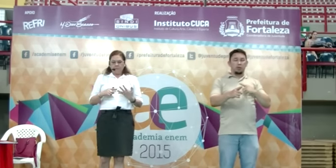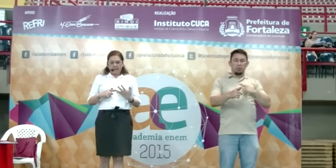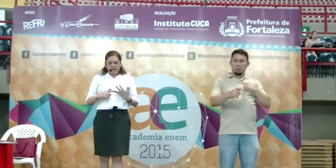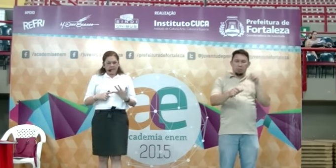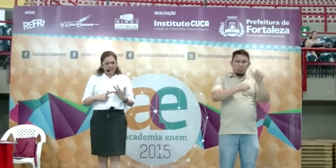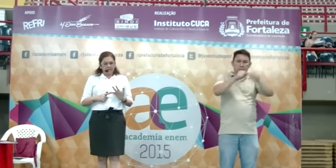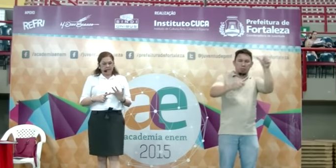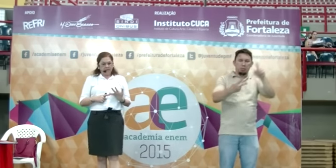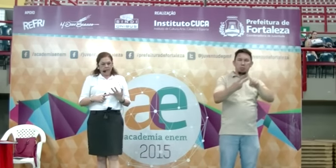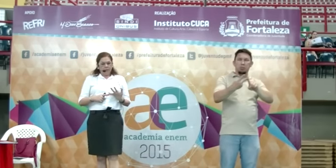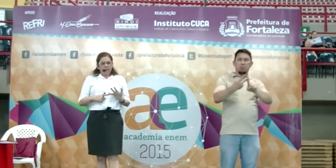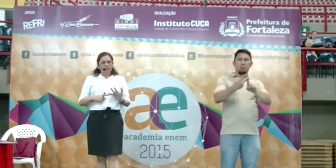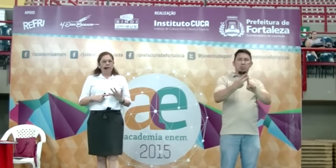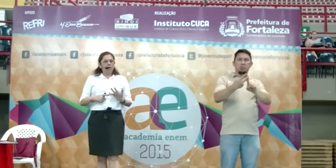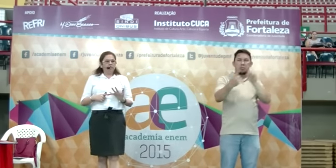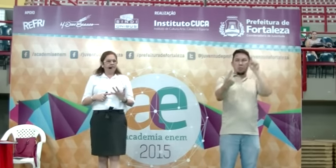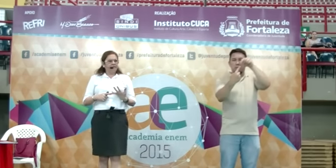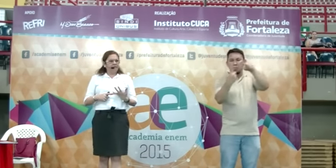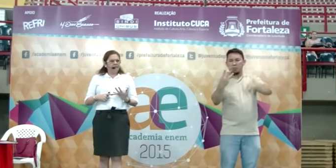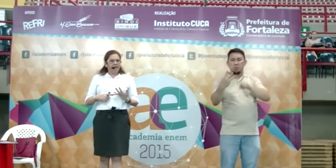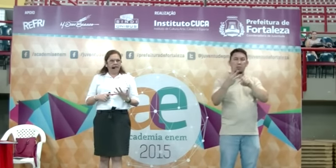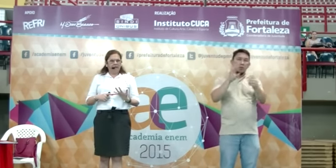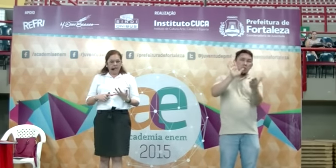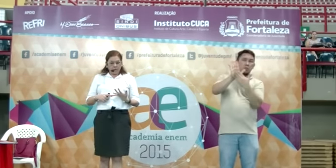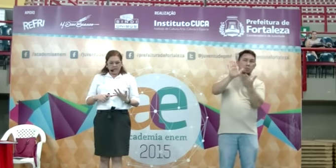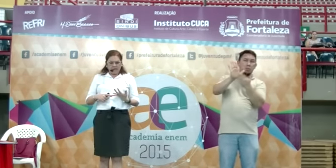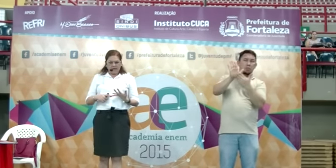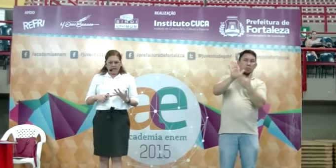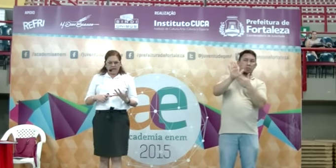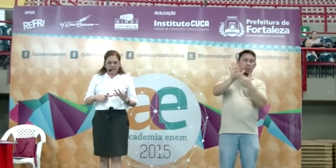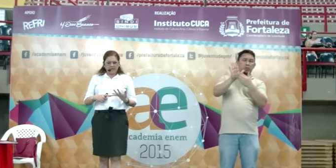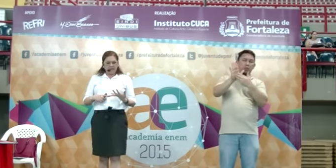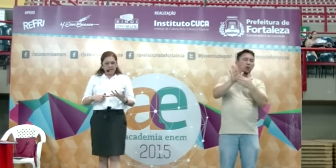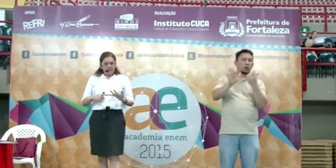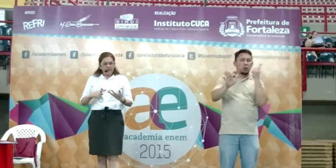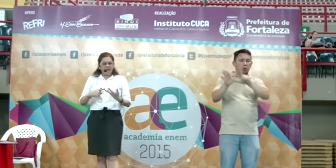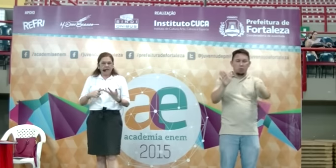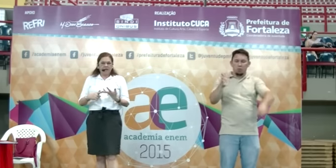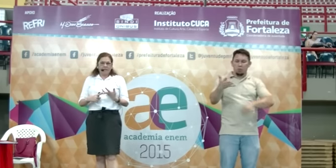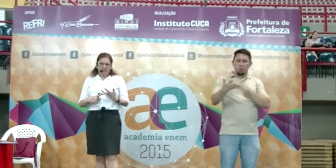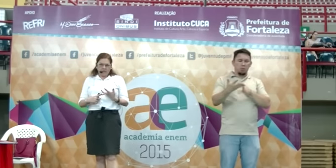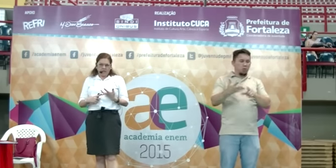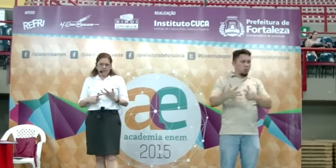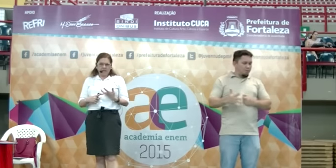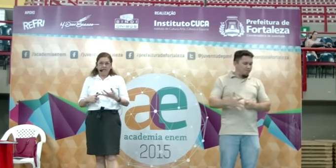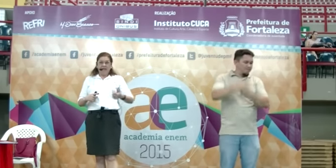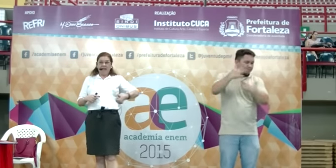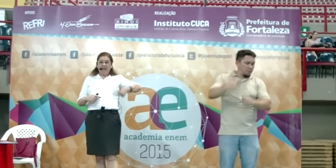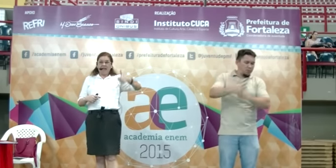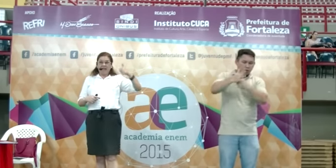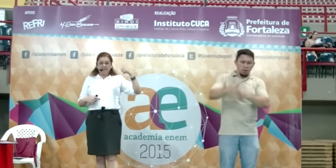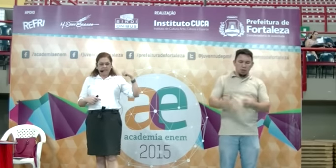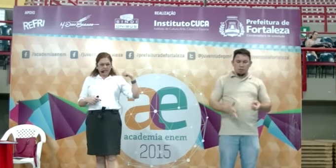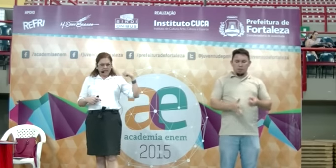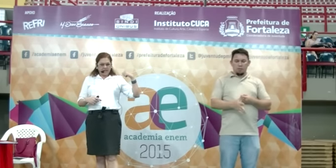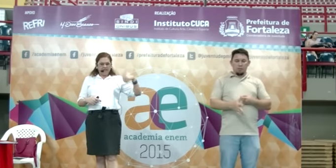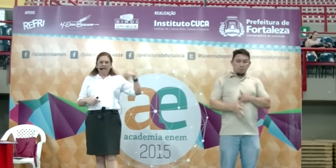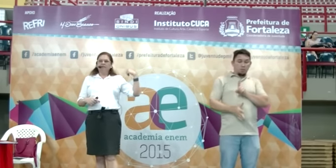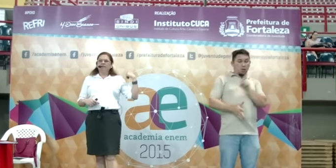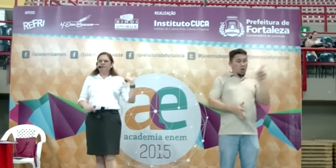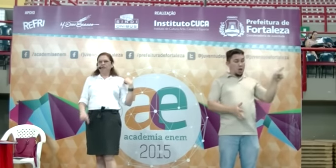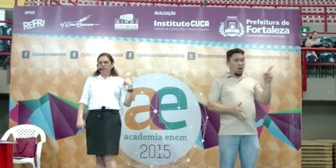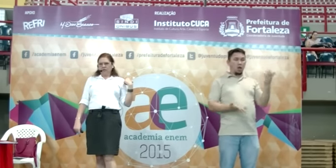impactos, metas, propostas a serem elucidadas, enfrentamentos,